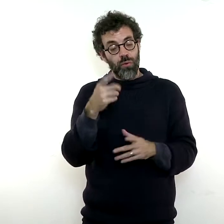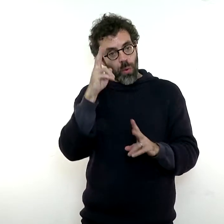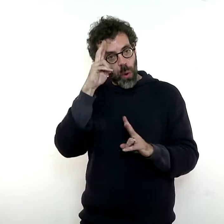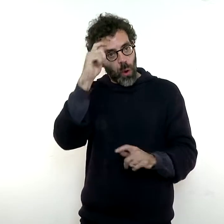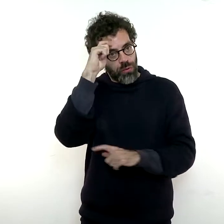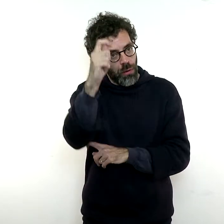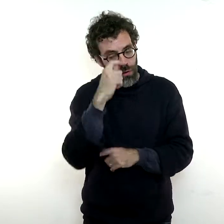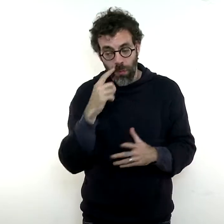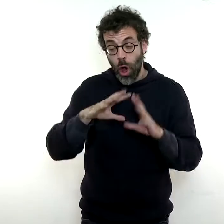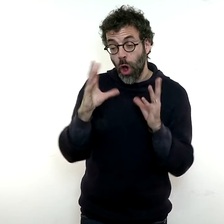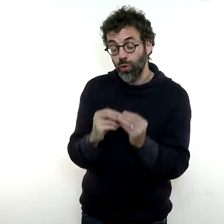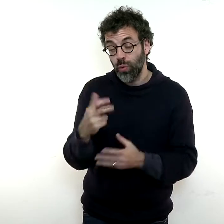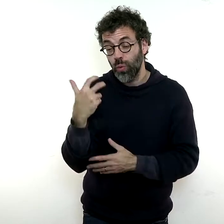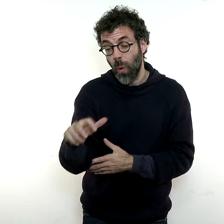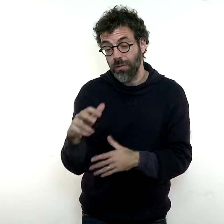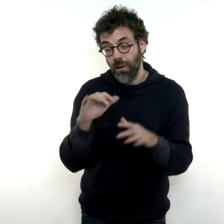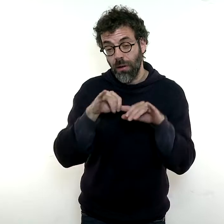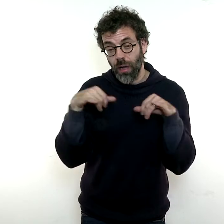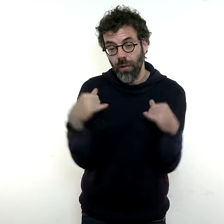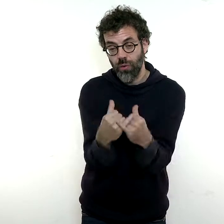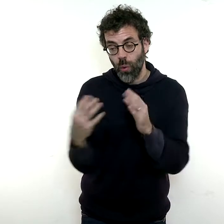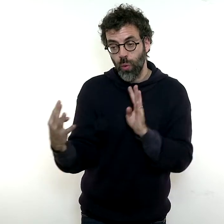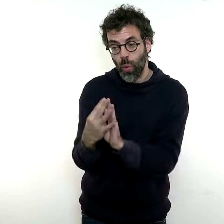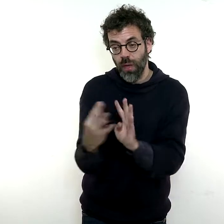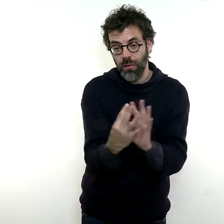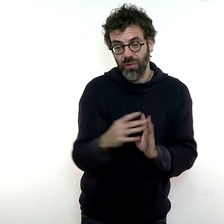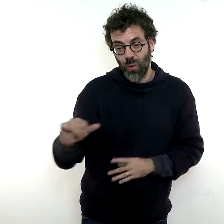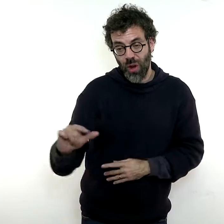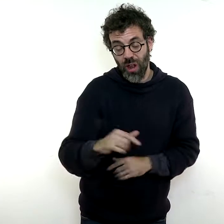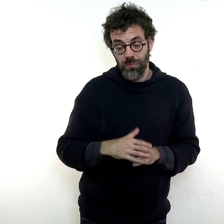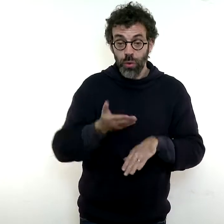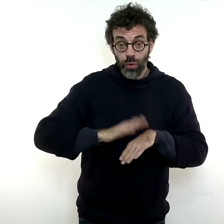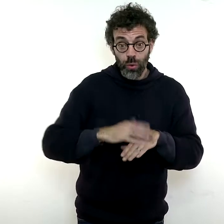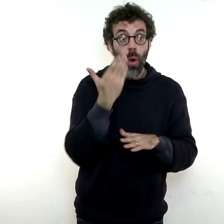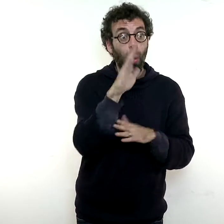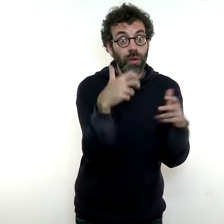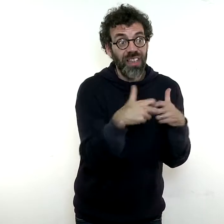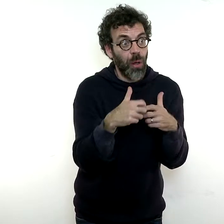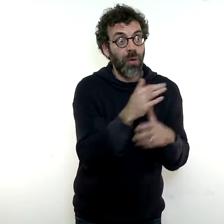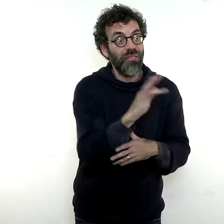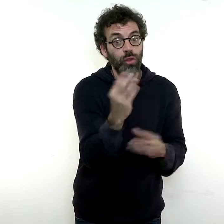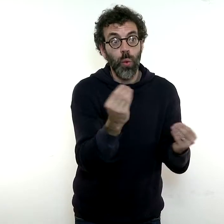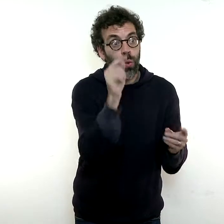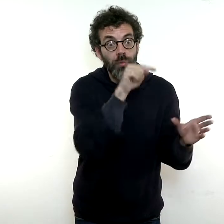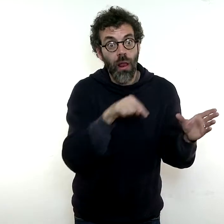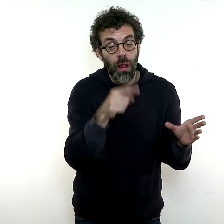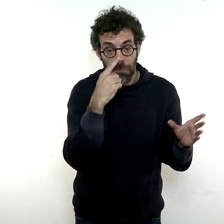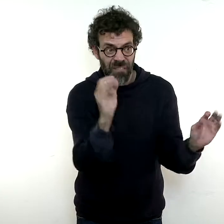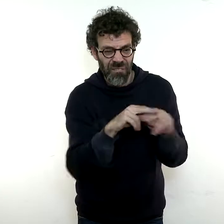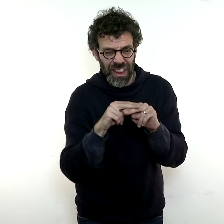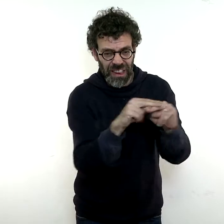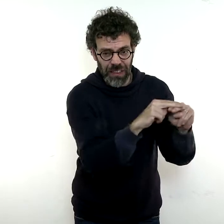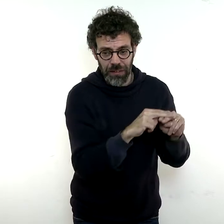n'y a pas une seule ville dans le pays qui le fait. Et ça, personne ne le dit. On peut prendre des exemples récemment. Alors, je vois nos opposants,